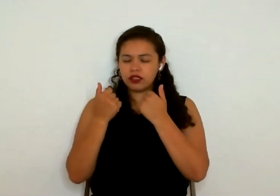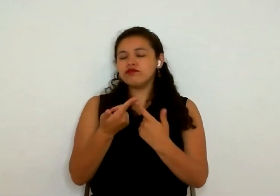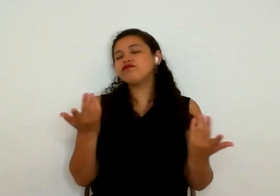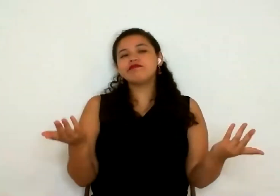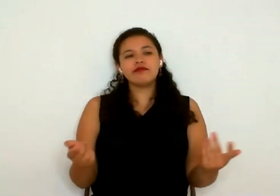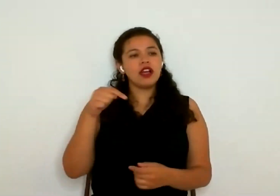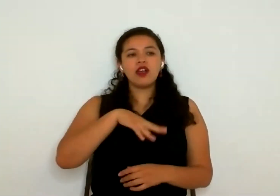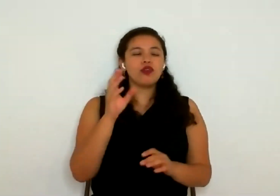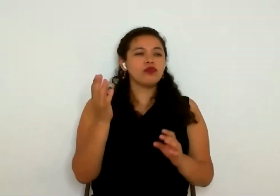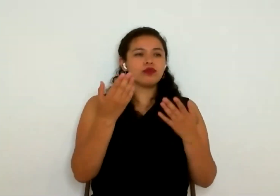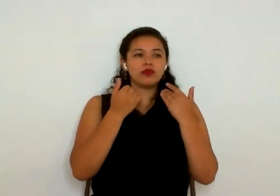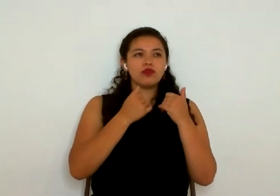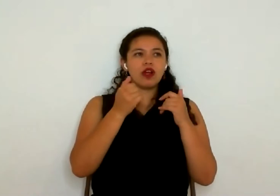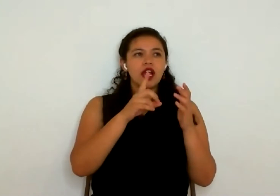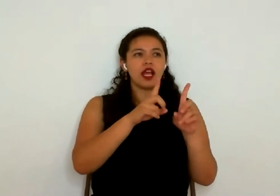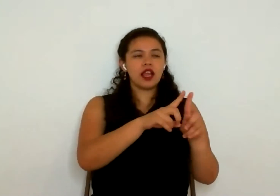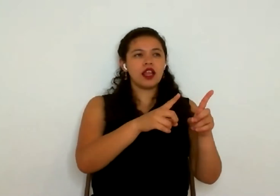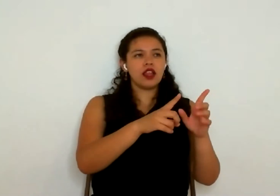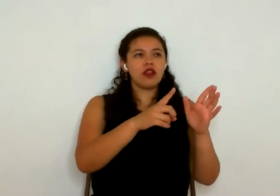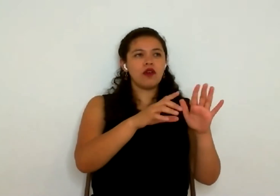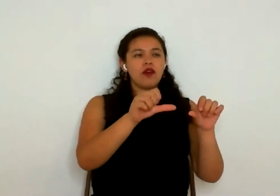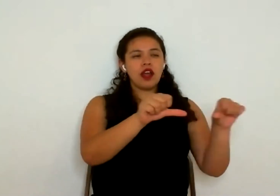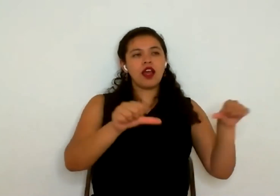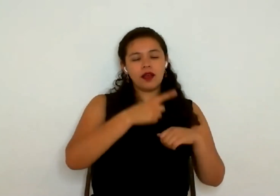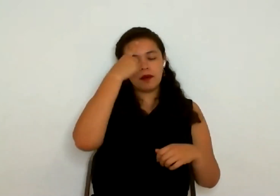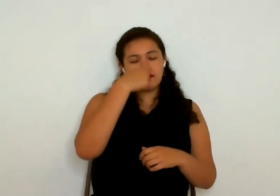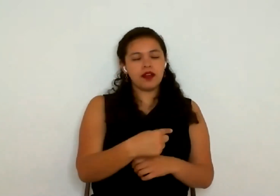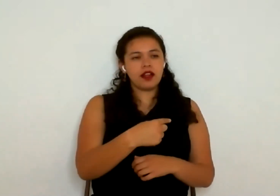un departamento de trabajadores acciones